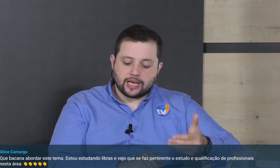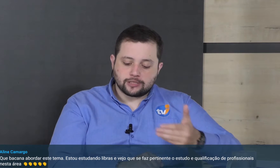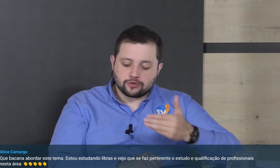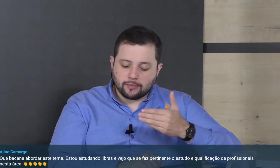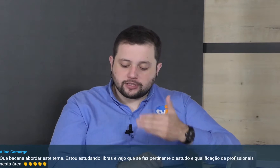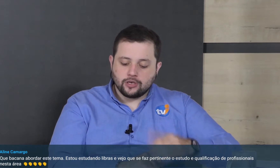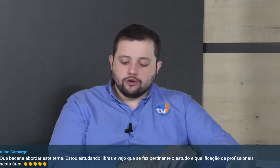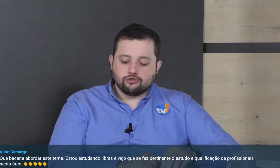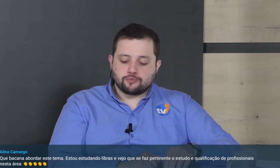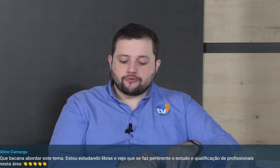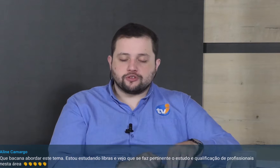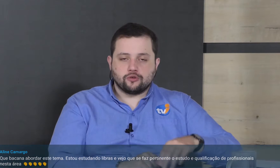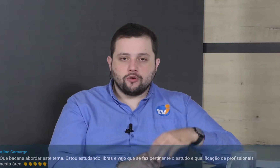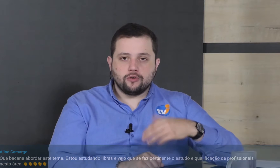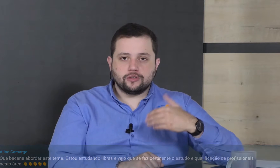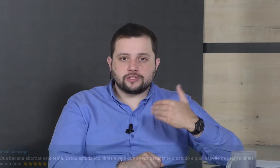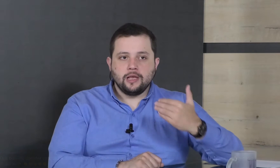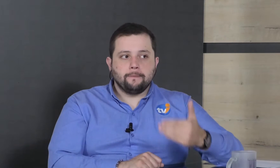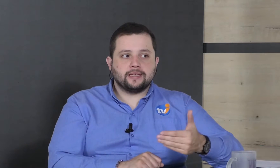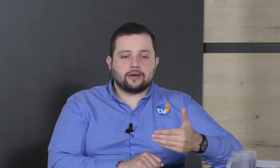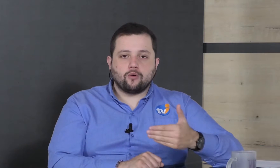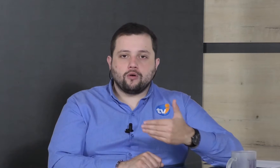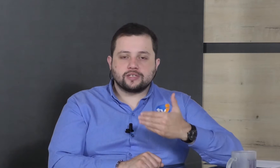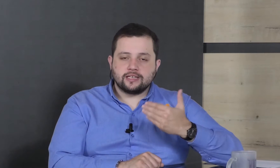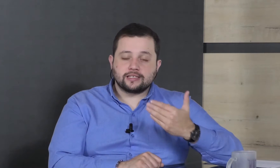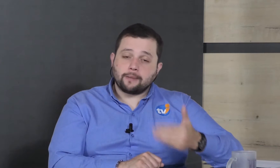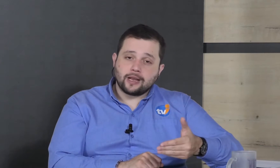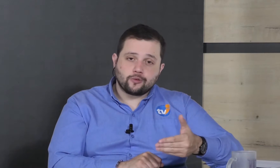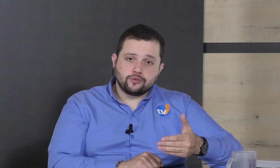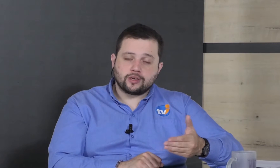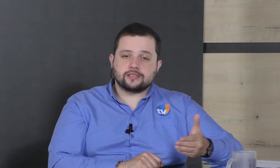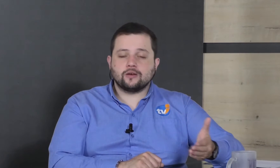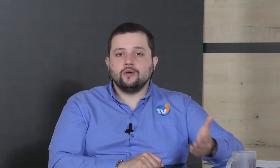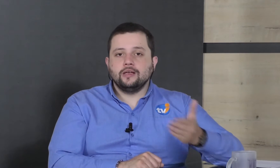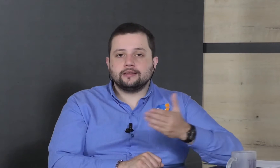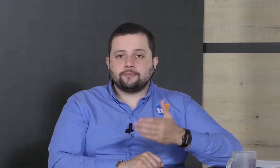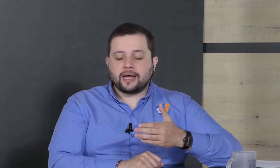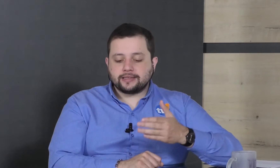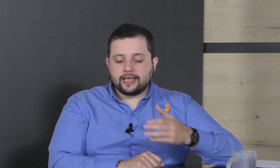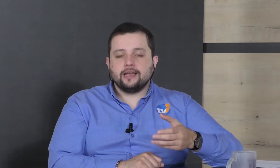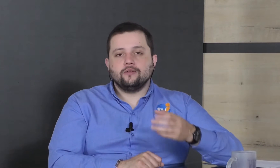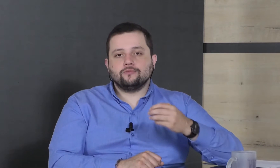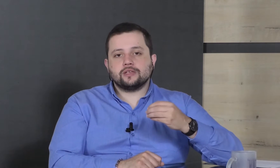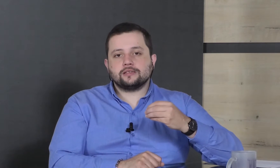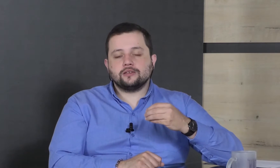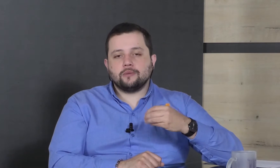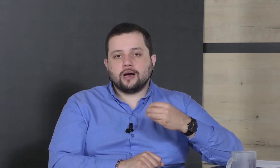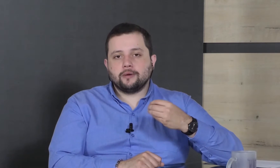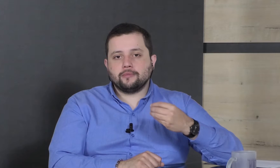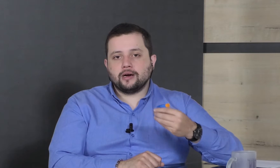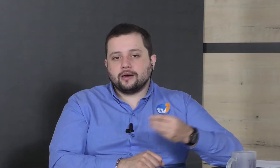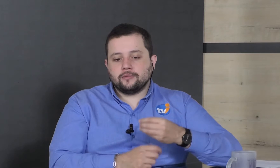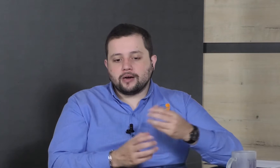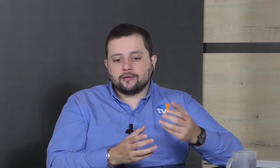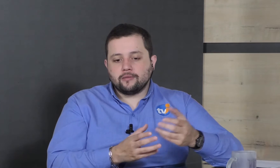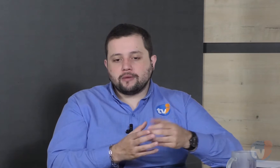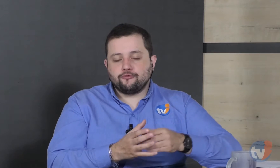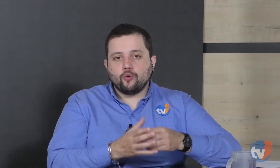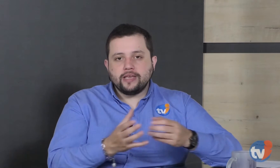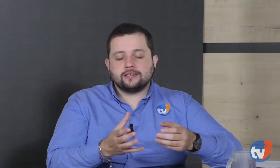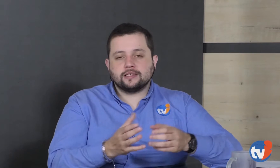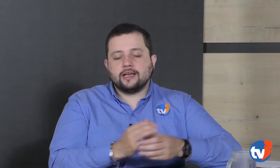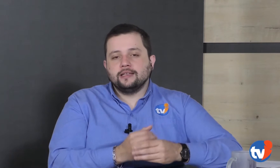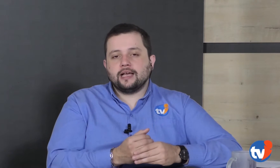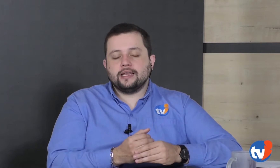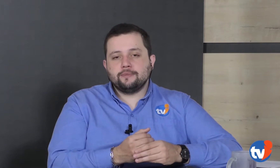dos profissionais, principalmente os professores, pedagogos, aqueles que trabalham com a educação, para ter, vamos dizer assim,